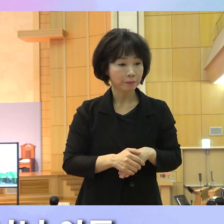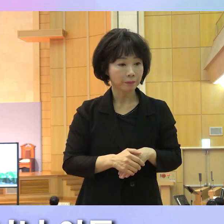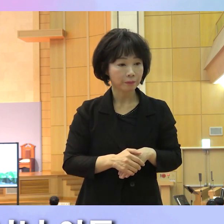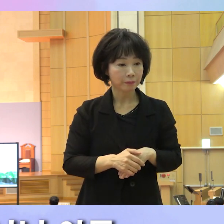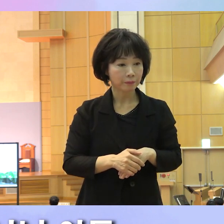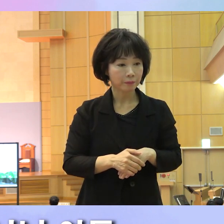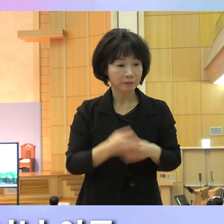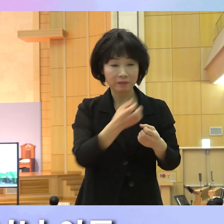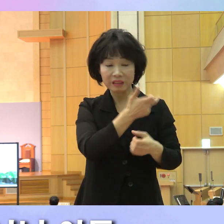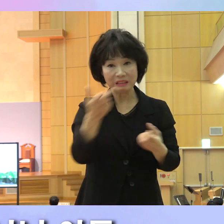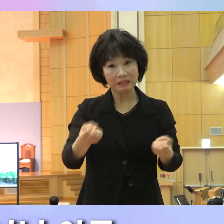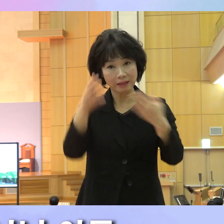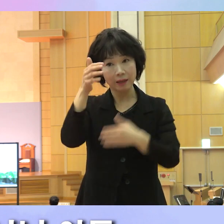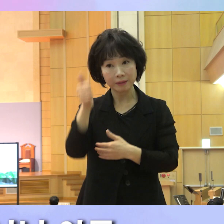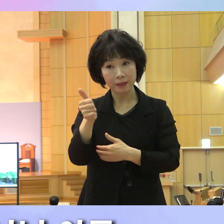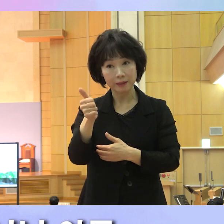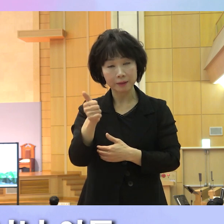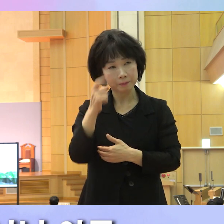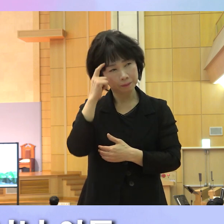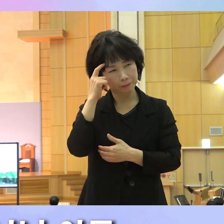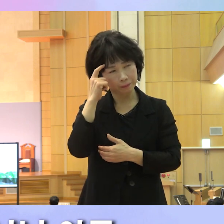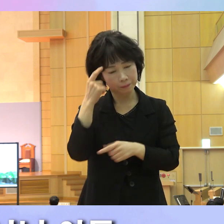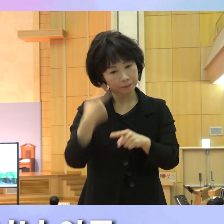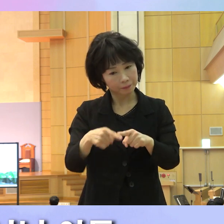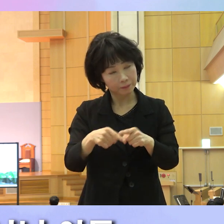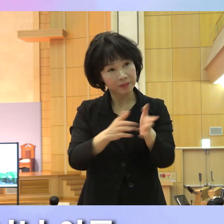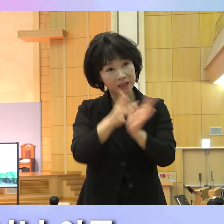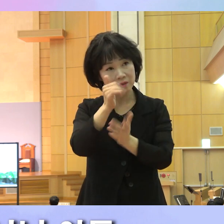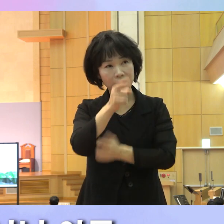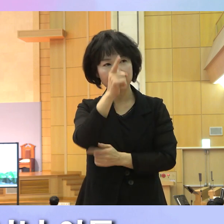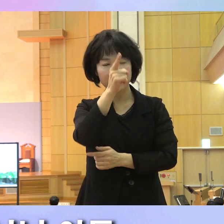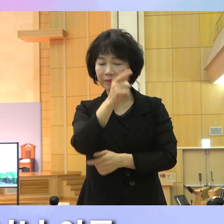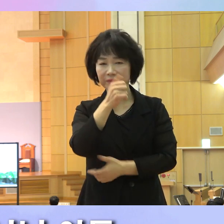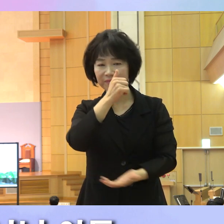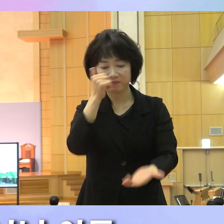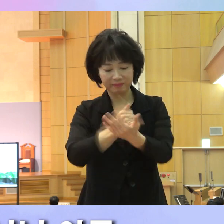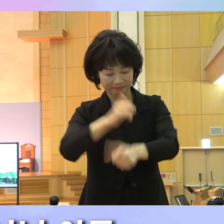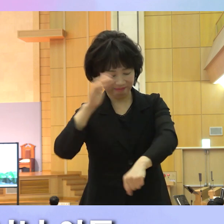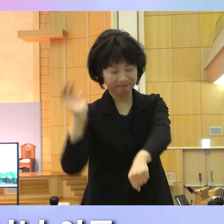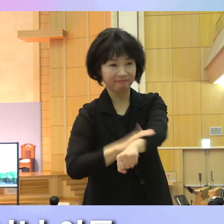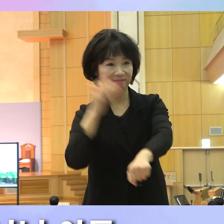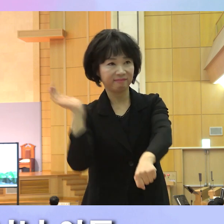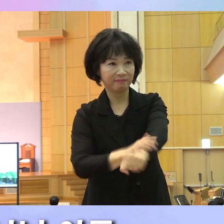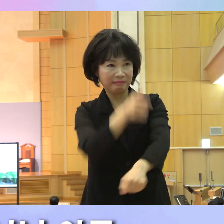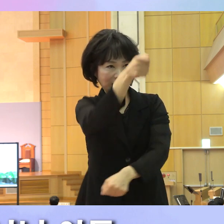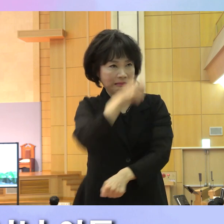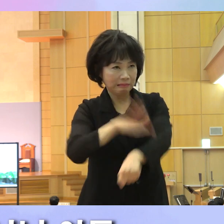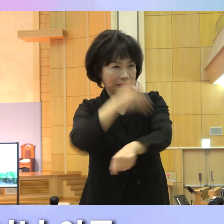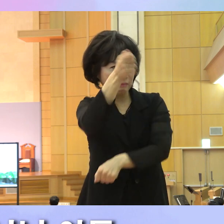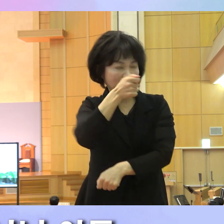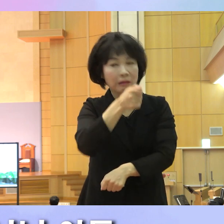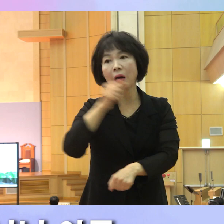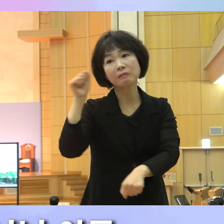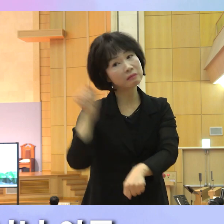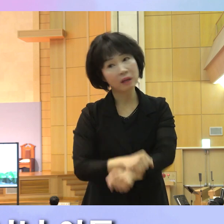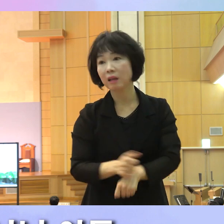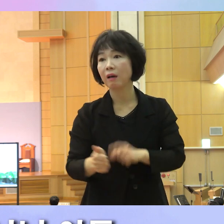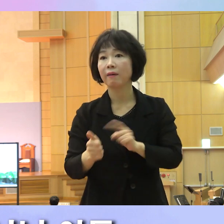하나님의 아들을 인정하지 않고 예수님을 잘못됐다라고 말하는 이